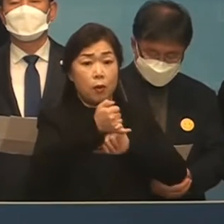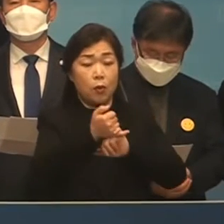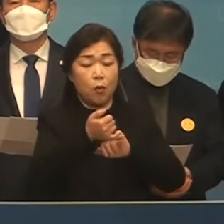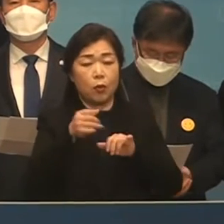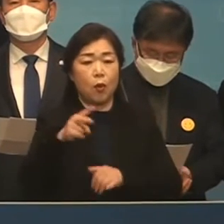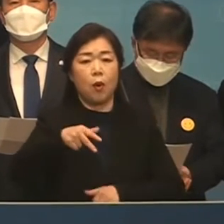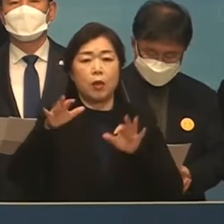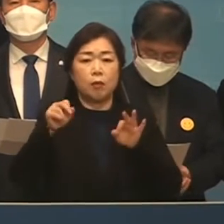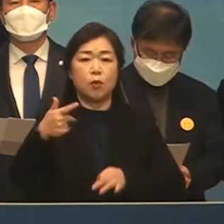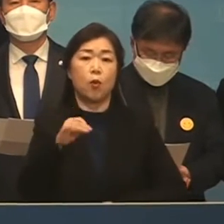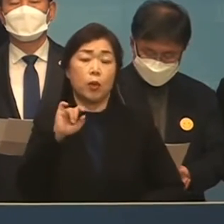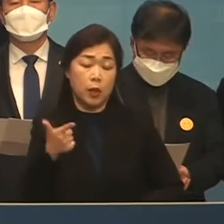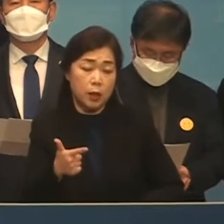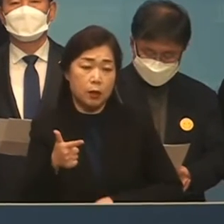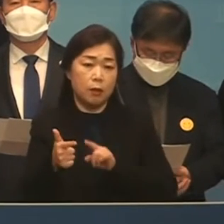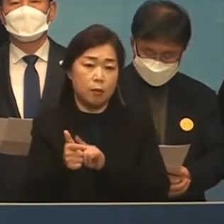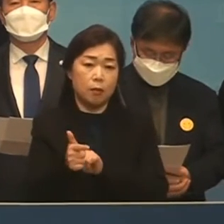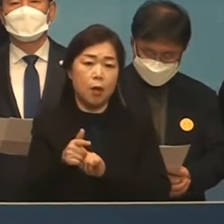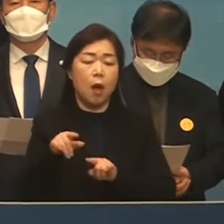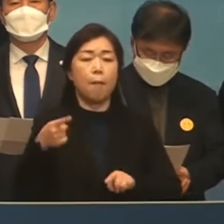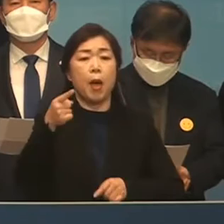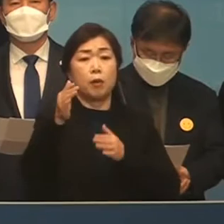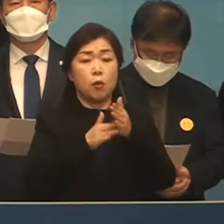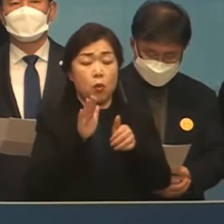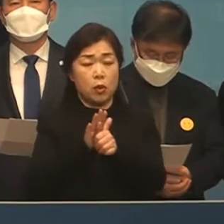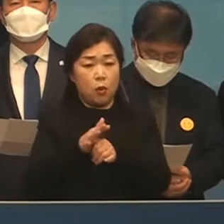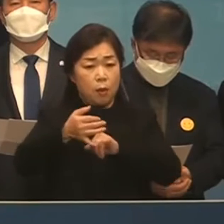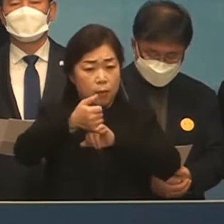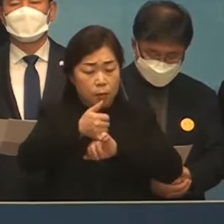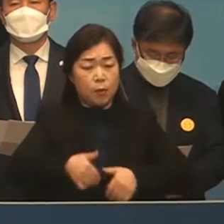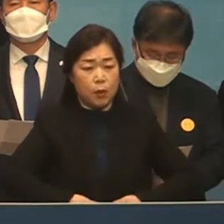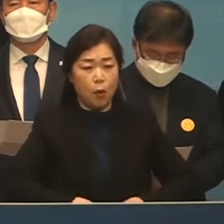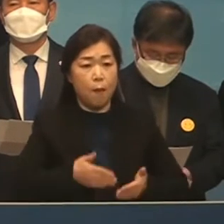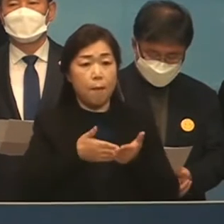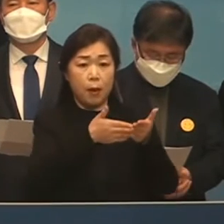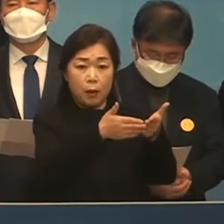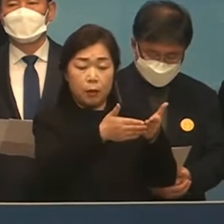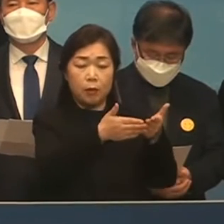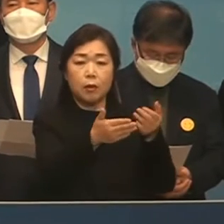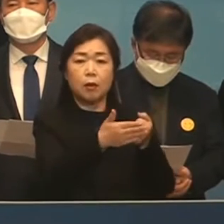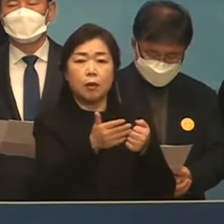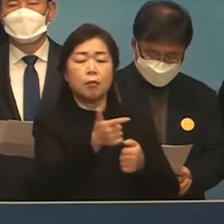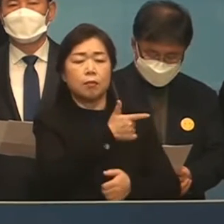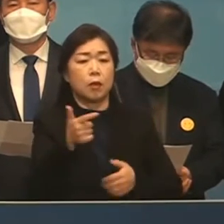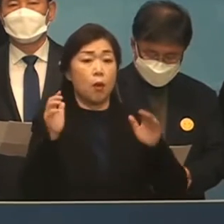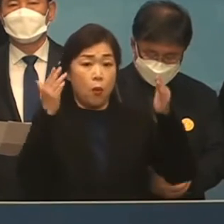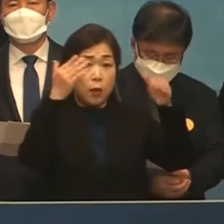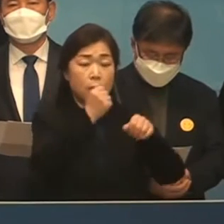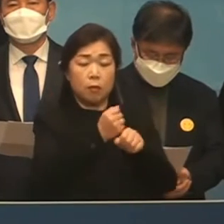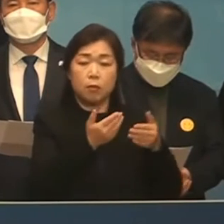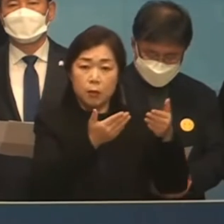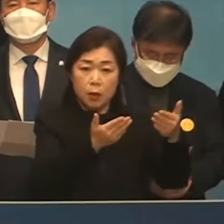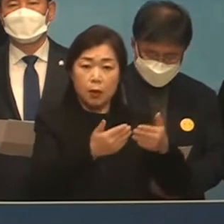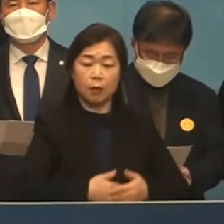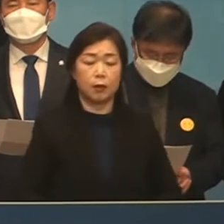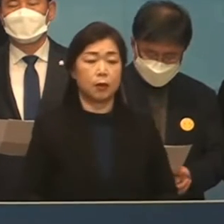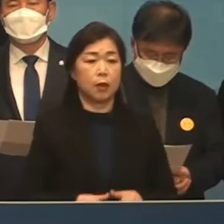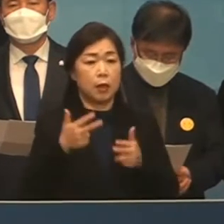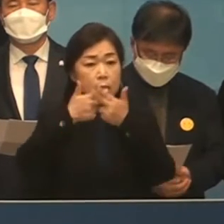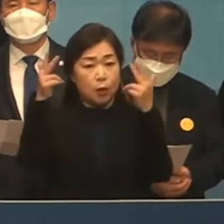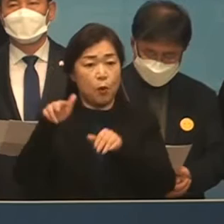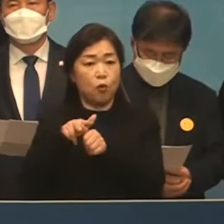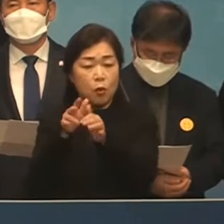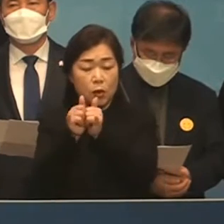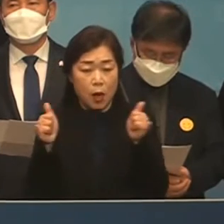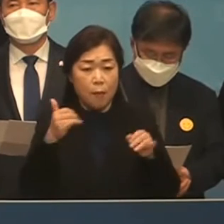국민의힘 총괄선거대책위원장이 100조 원 지원의 필요성을 제기한 데 대하여 크게 환영하며 이재명